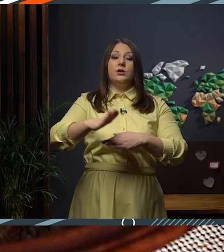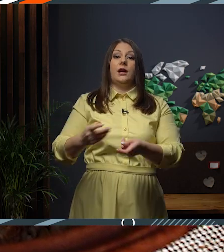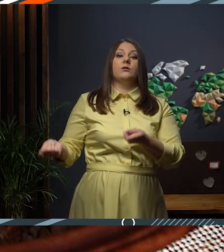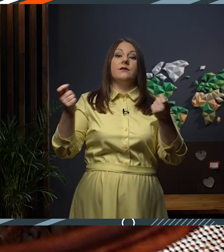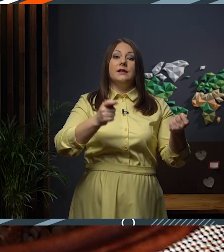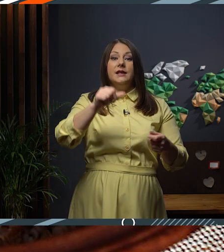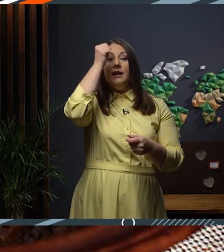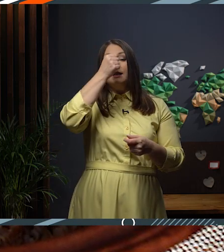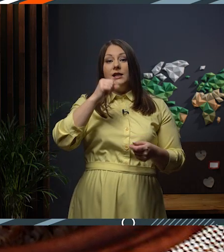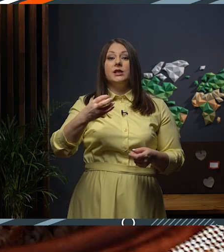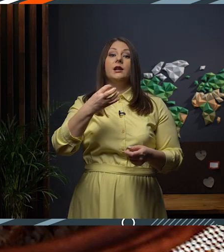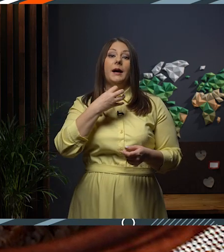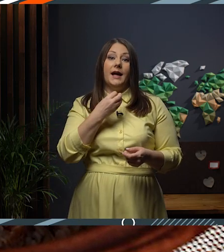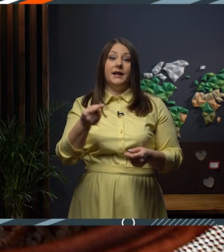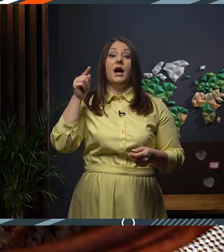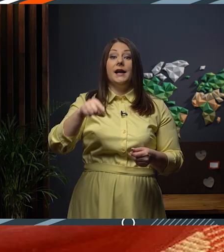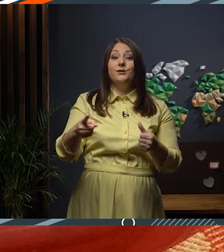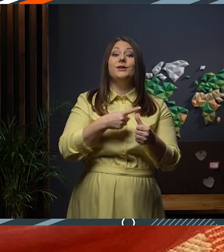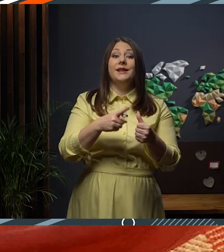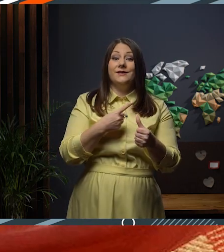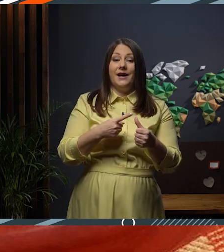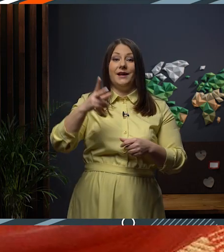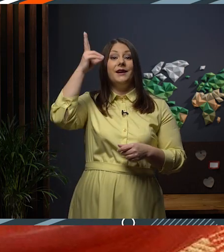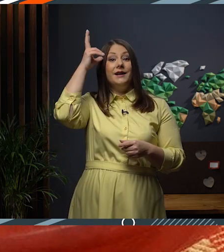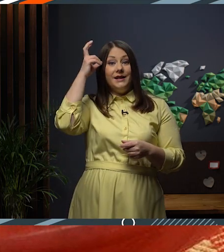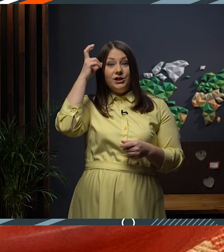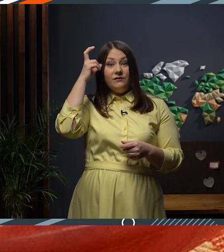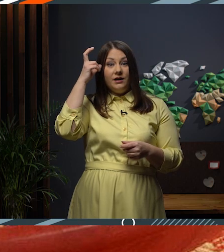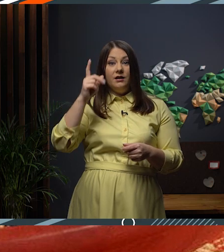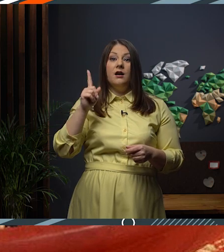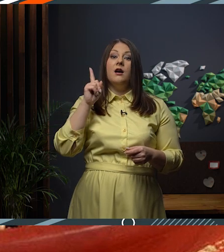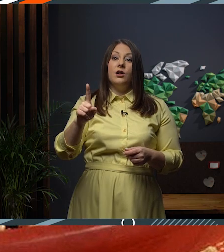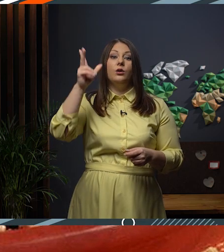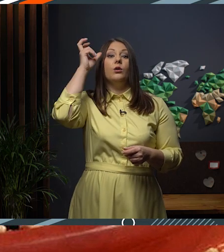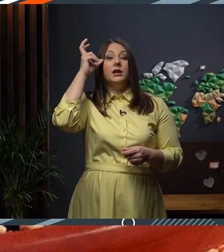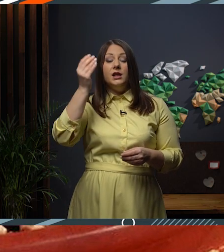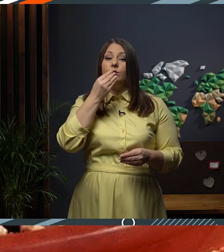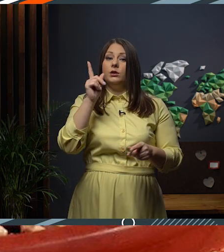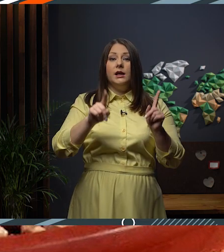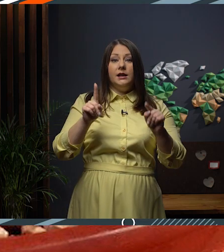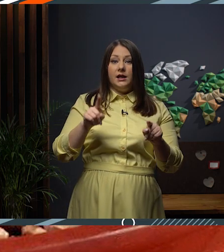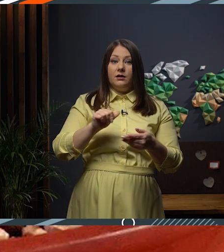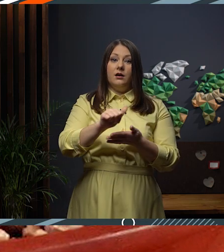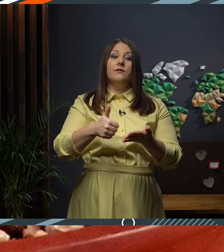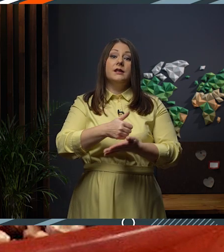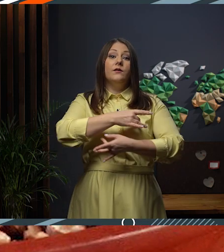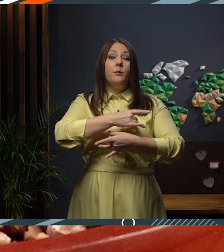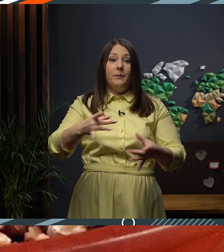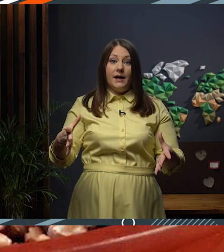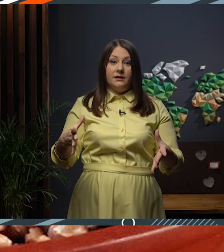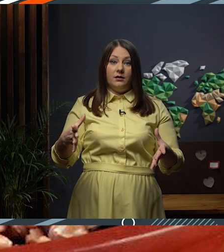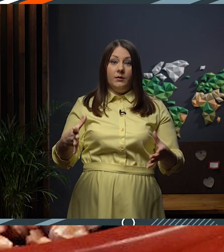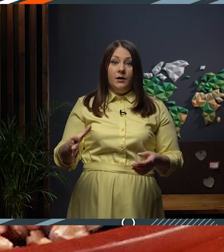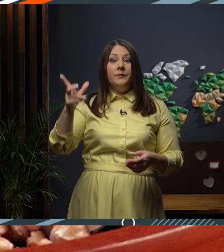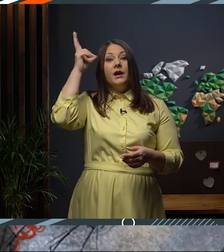в нашу страну завезли греческие монахи, отсюда и название – гречневая. Но гречку ели редко, в основном